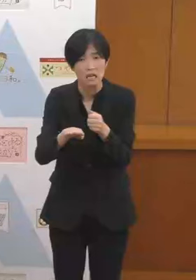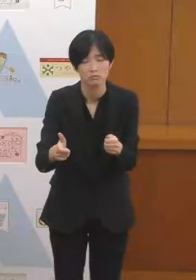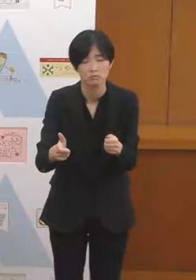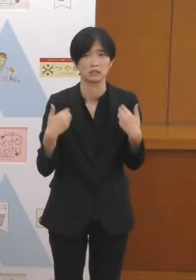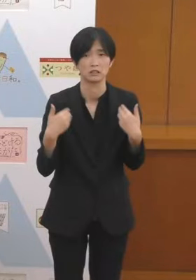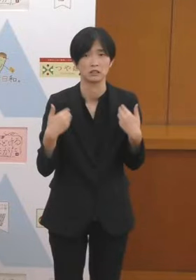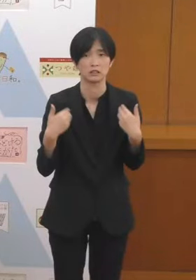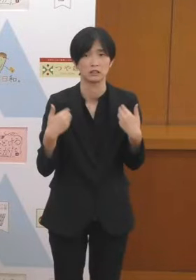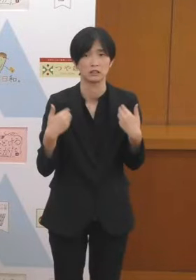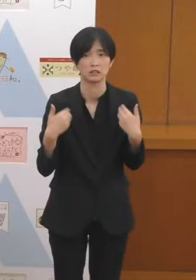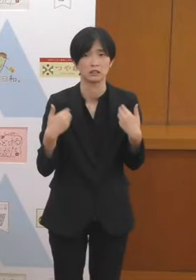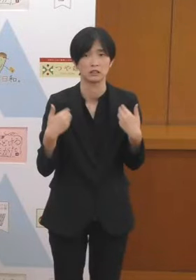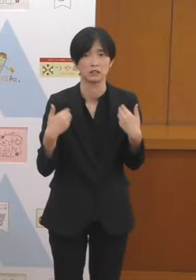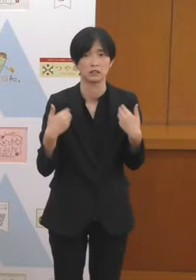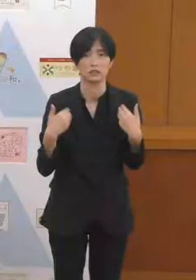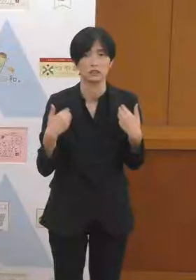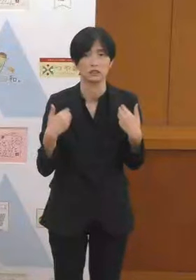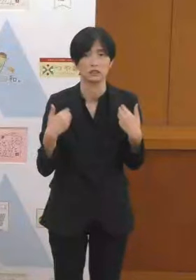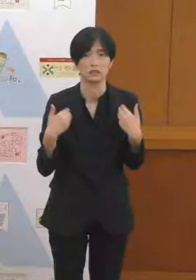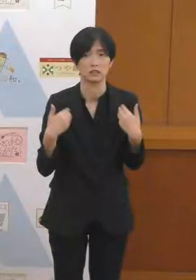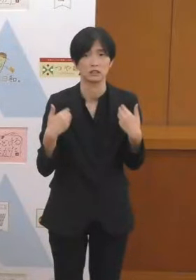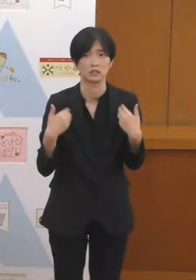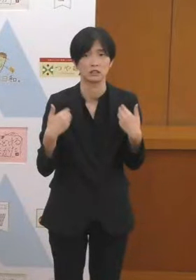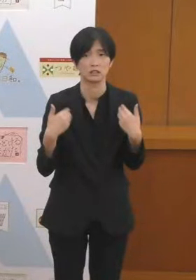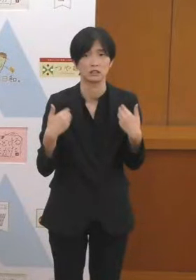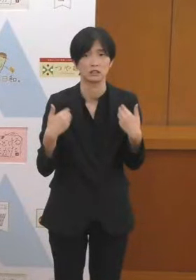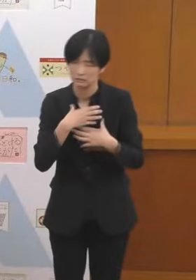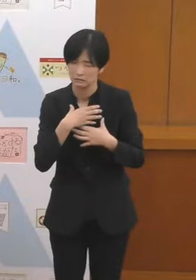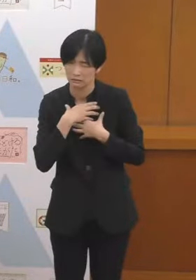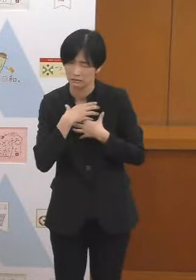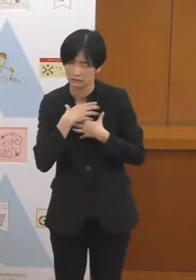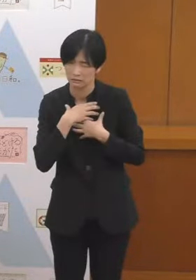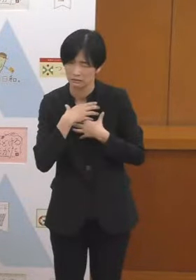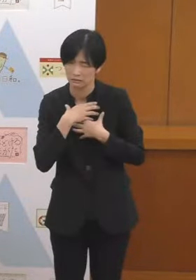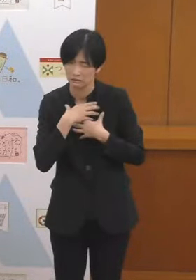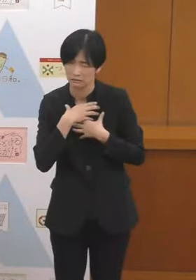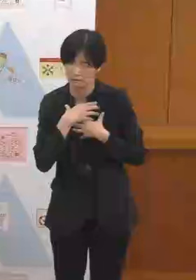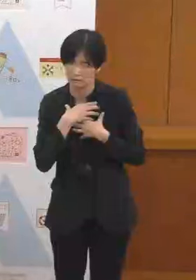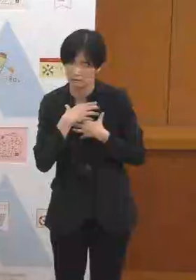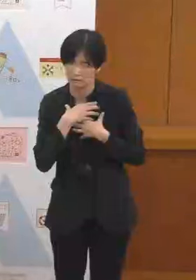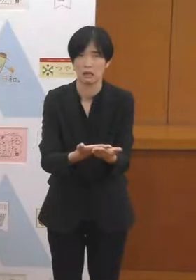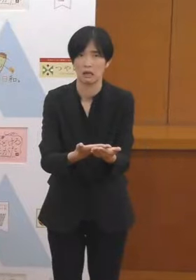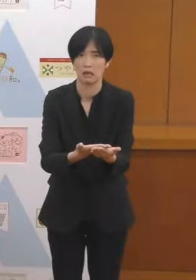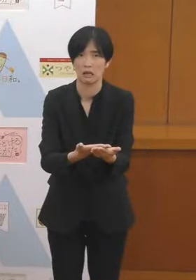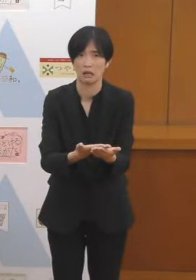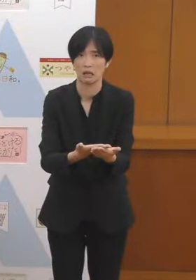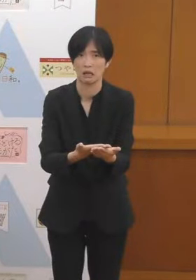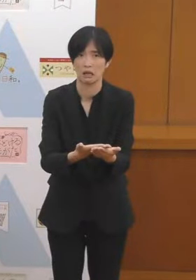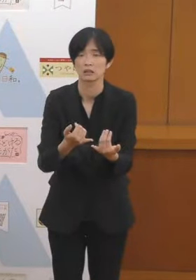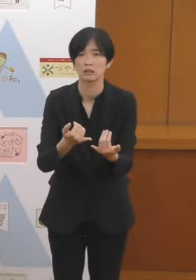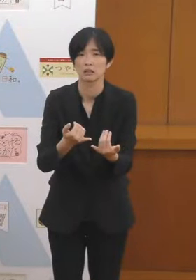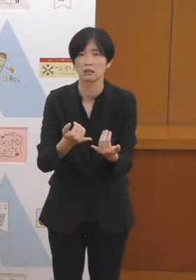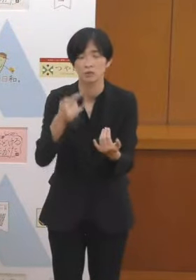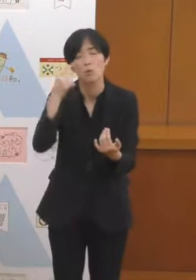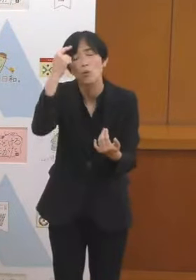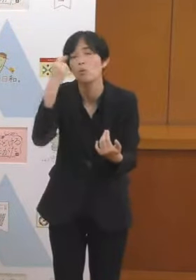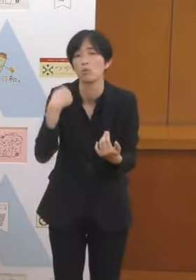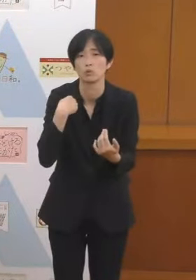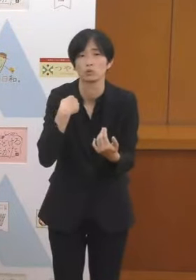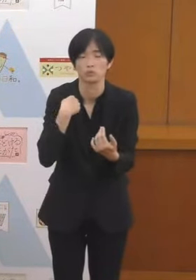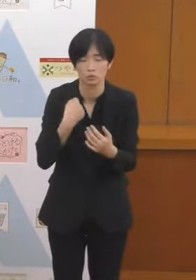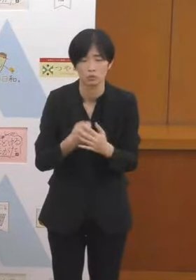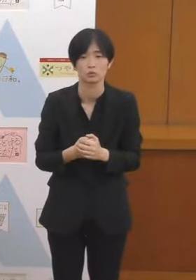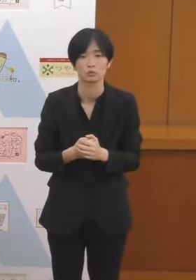懸念があるというようなところに対してのその税導入だという風に私は受け止めておりますのでえ